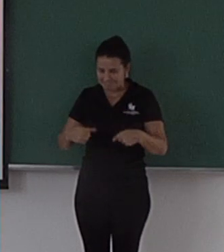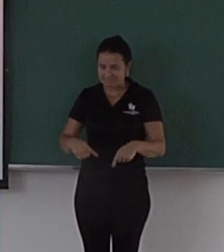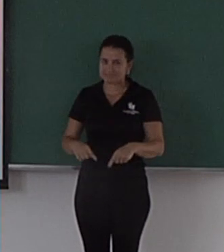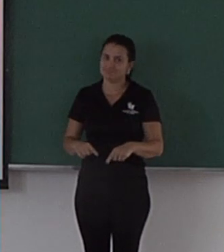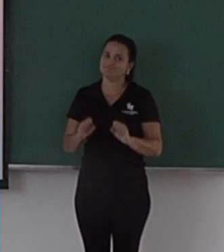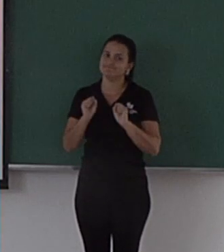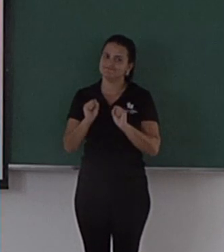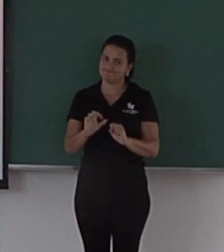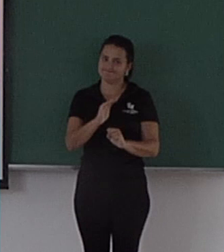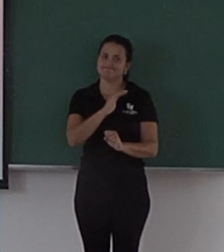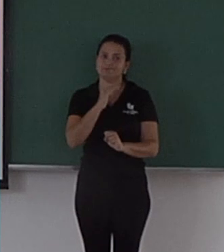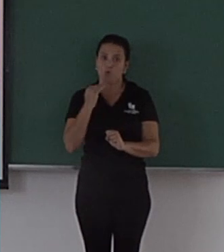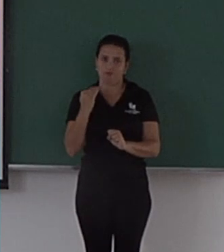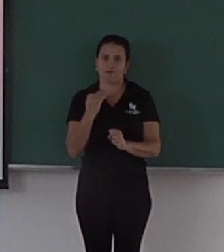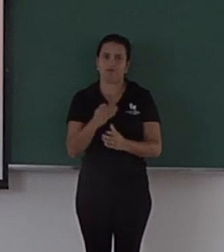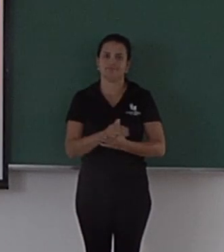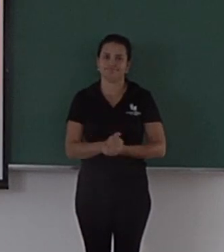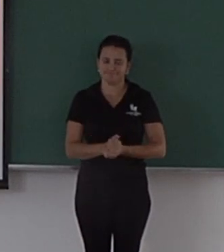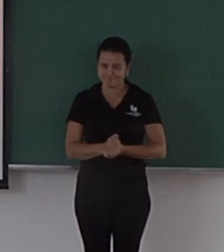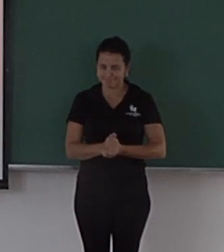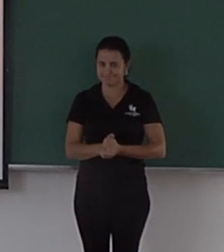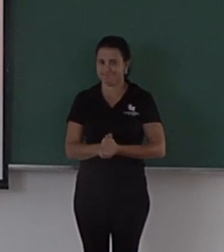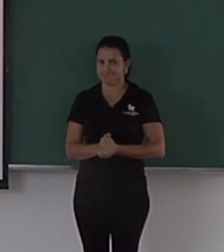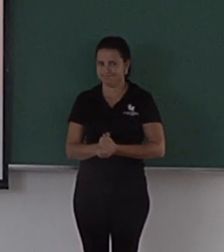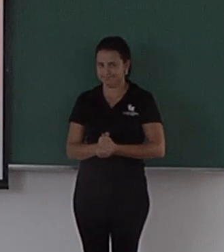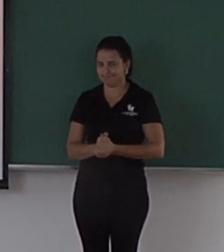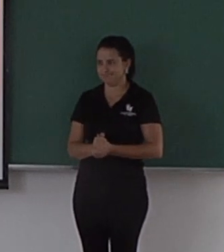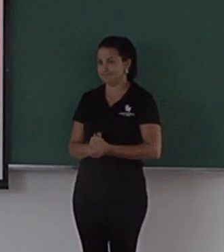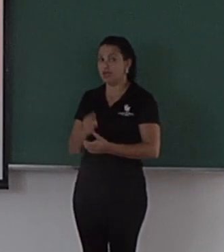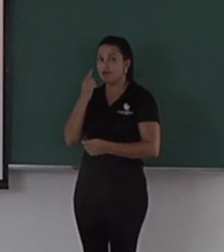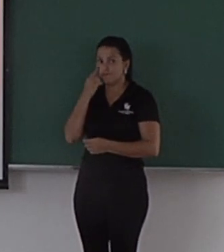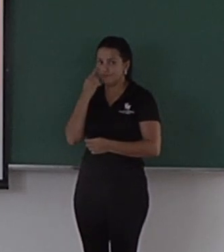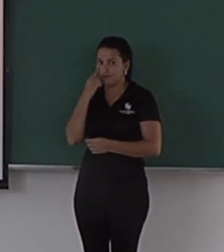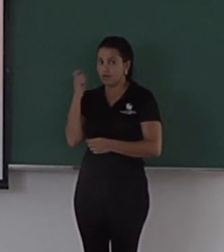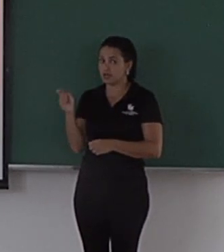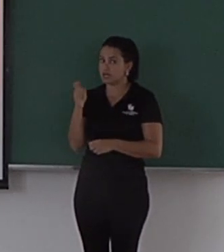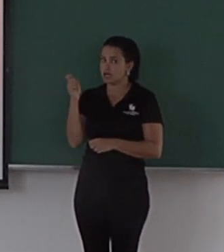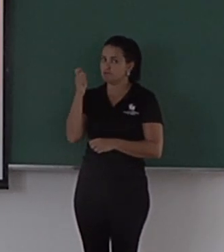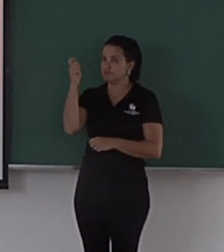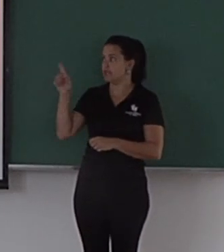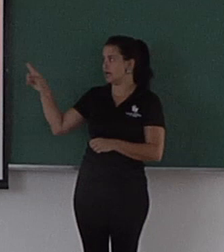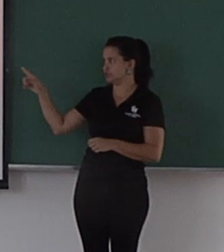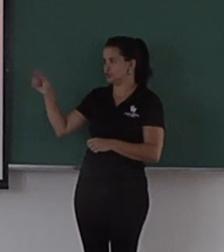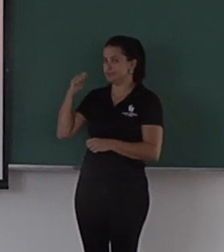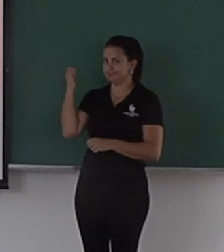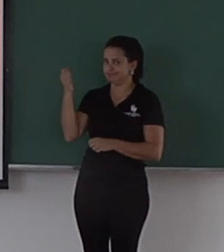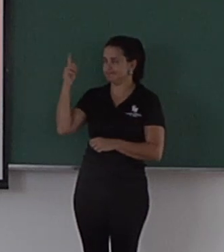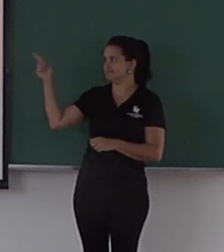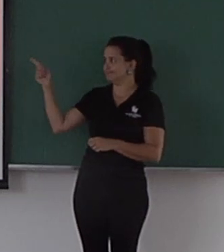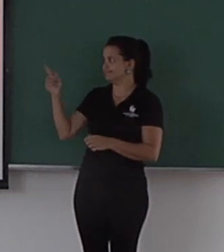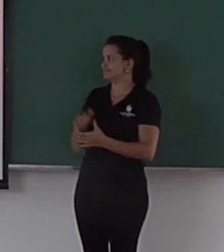evolui com óbito. Tá? Então, ó, a severidade da lesão, já falei para vocês, está relacionado com duas coisas.